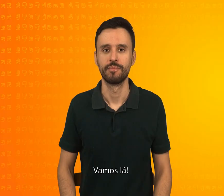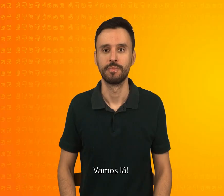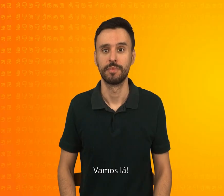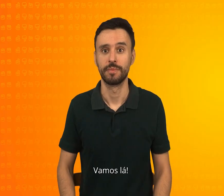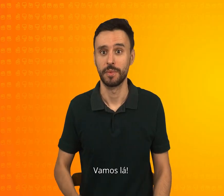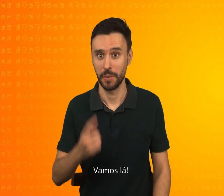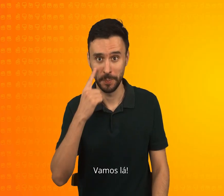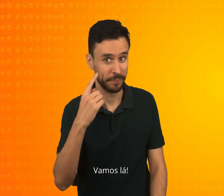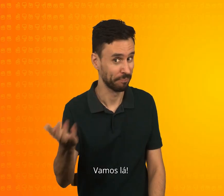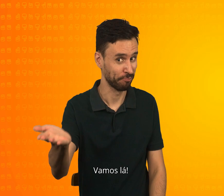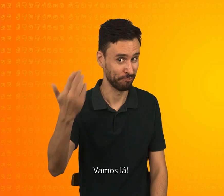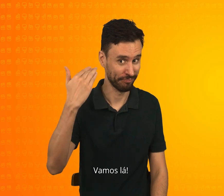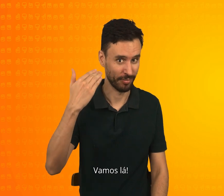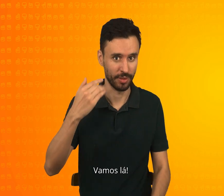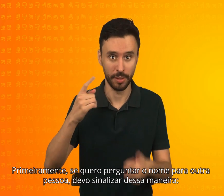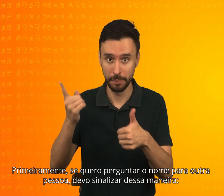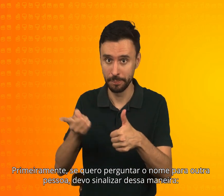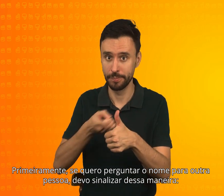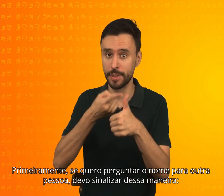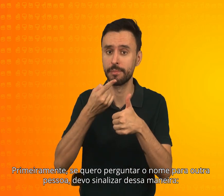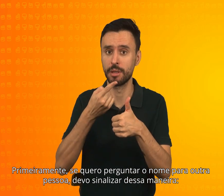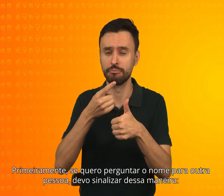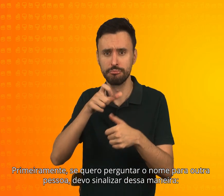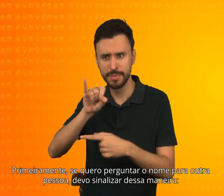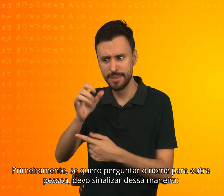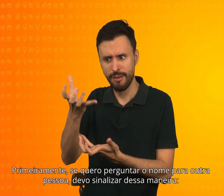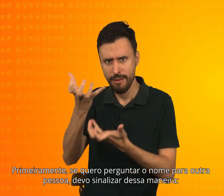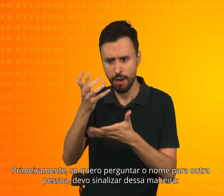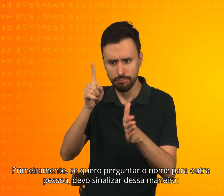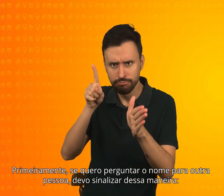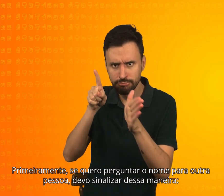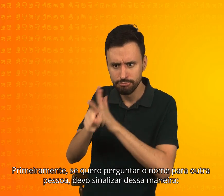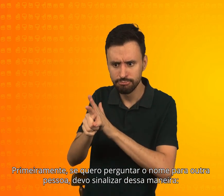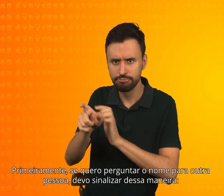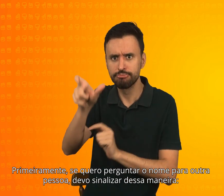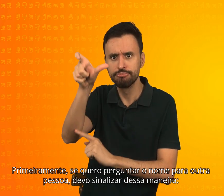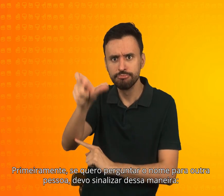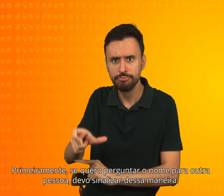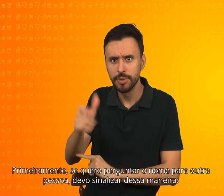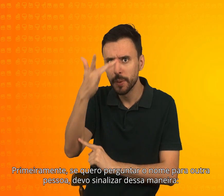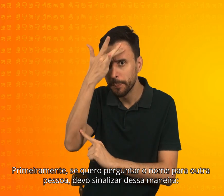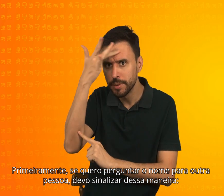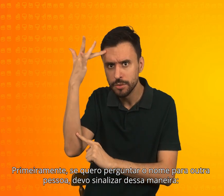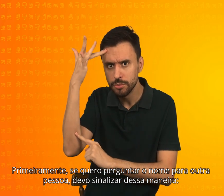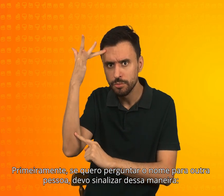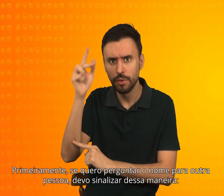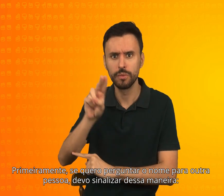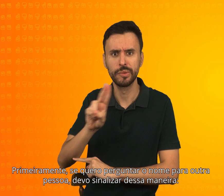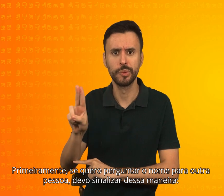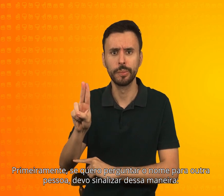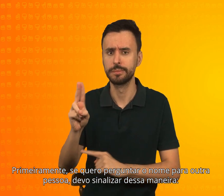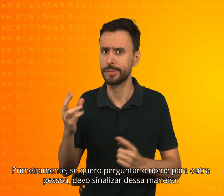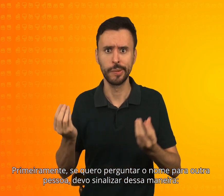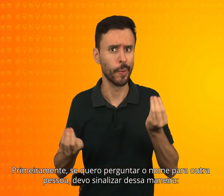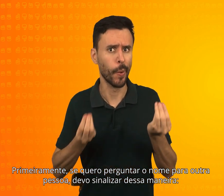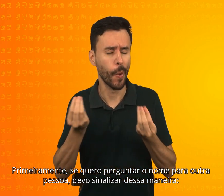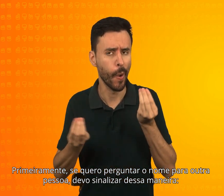Vamos lá! Primeiramente, se quero perguntar o nome para outra pessoa, devo sinalizar